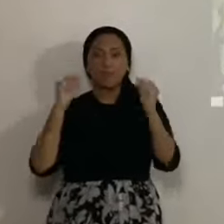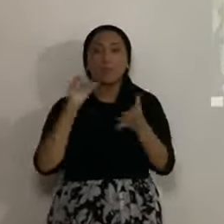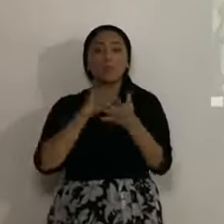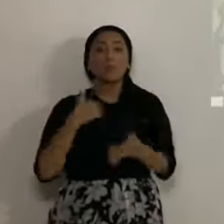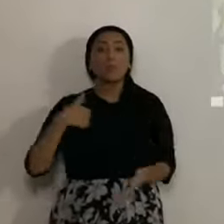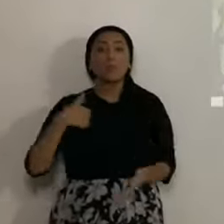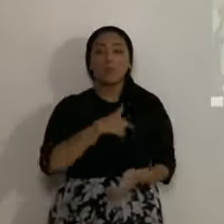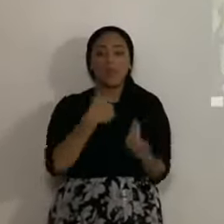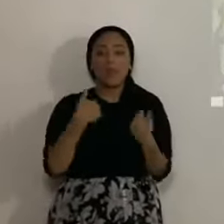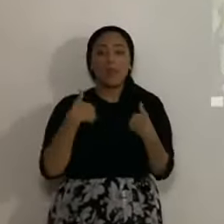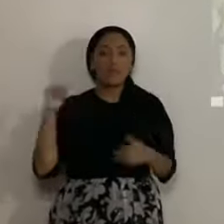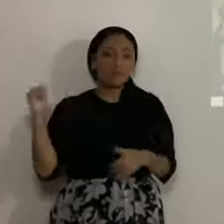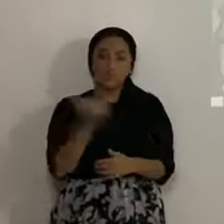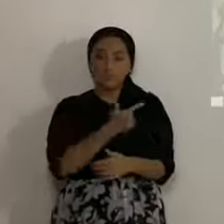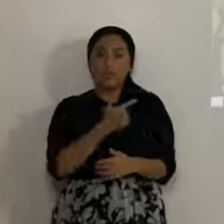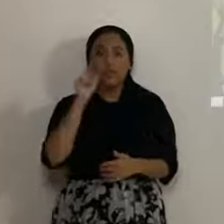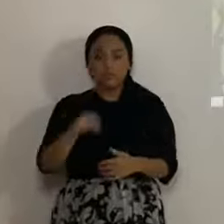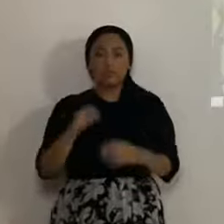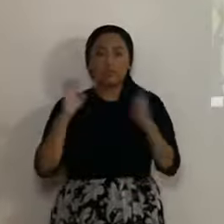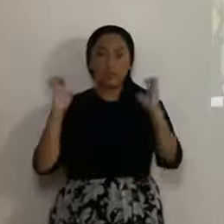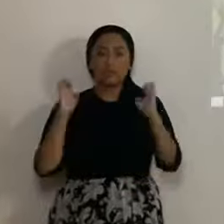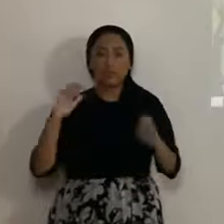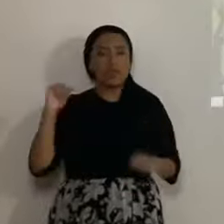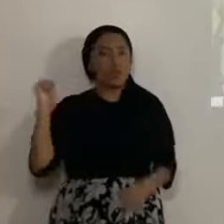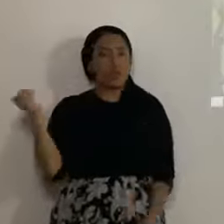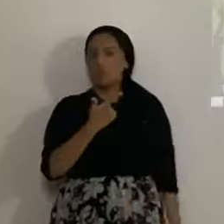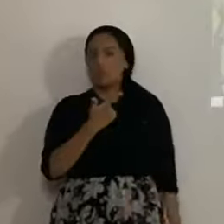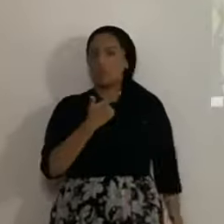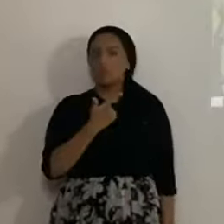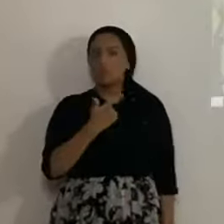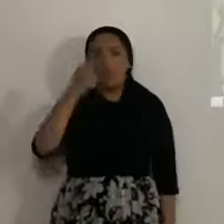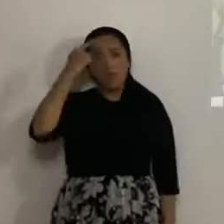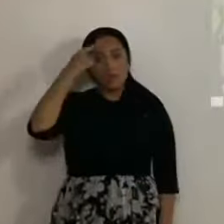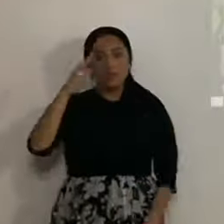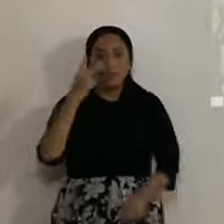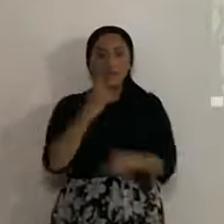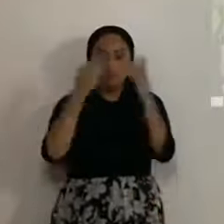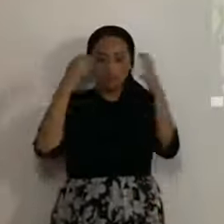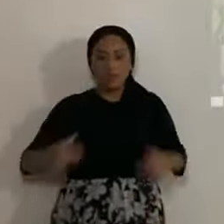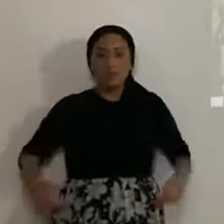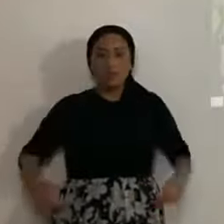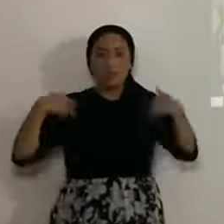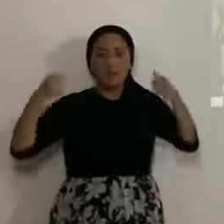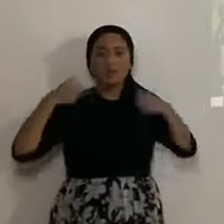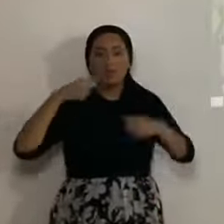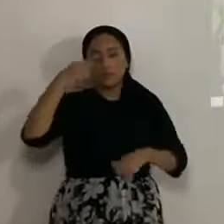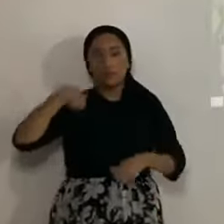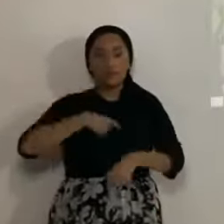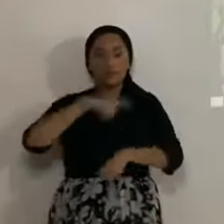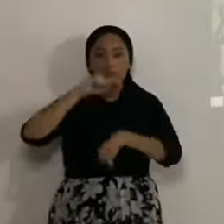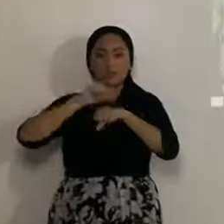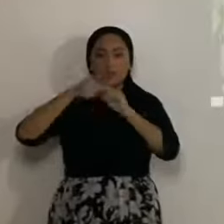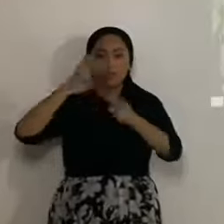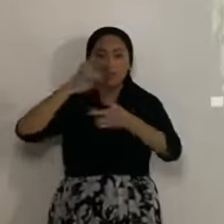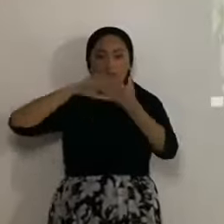tenemos todos que hacer ejercicio, todos, para mantenernos saludables porque somos templo del Oaxacodes,